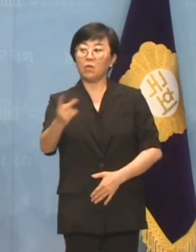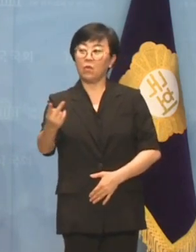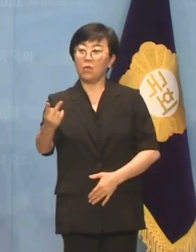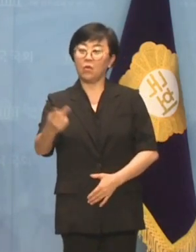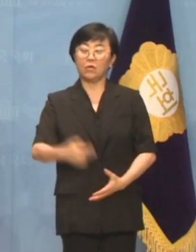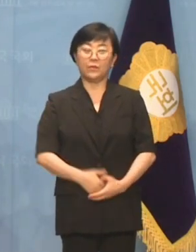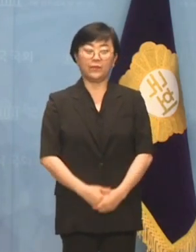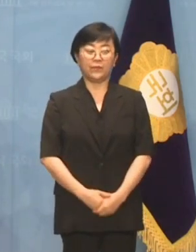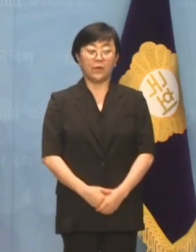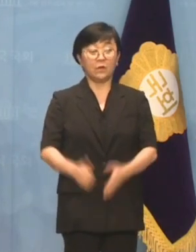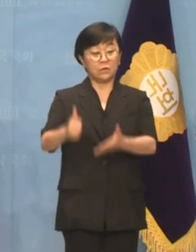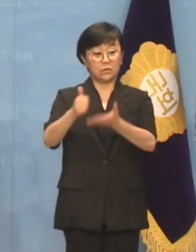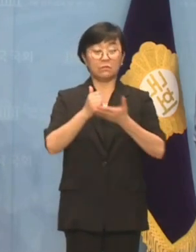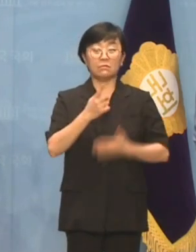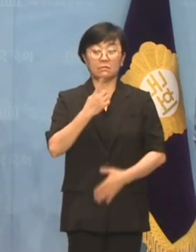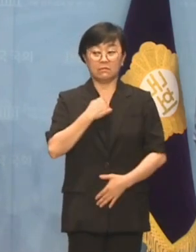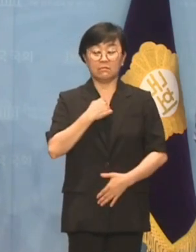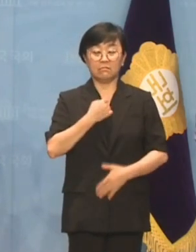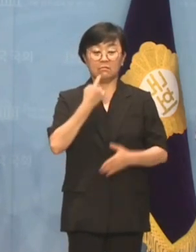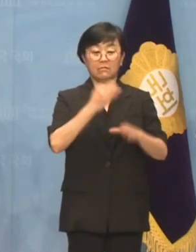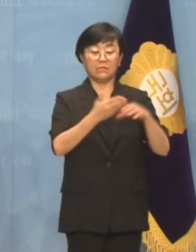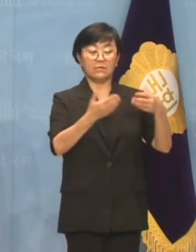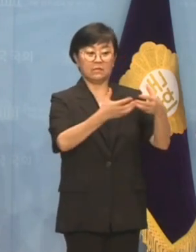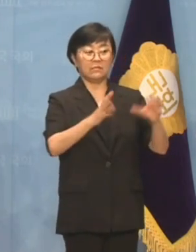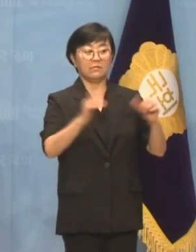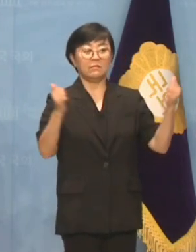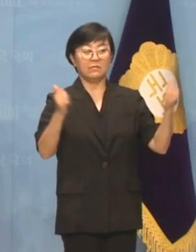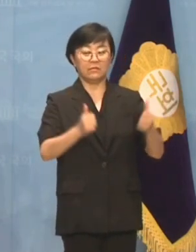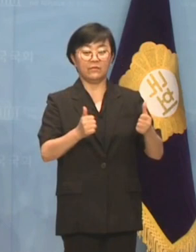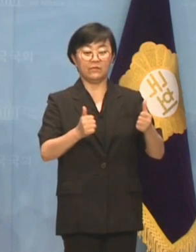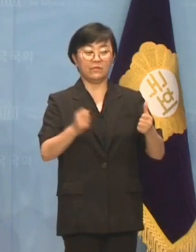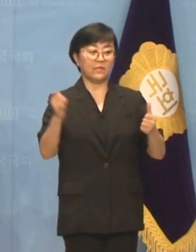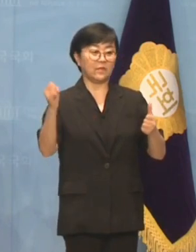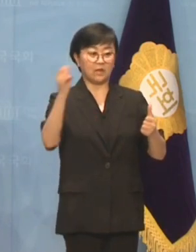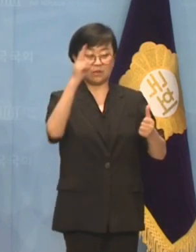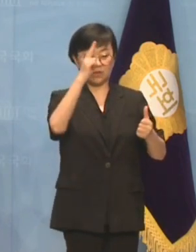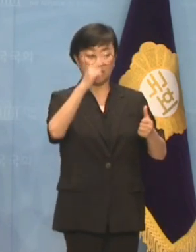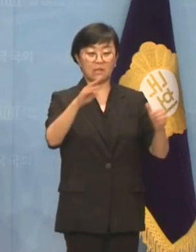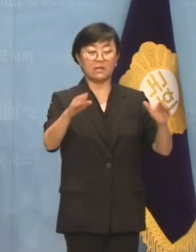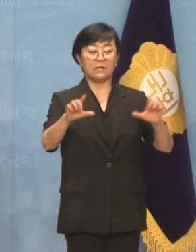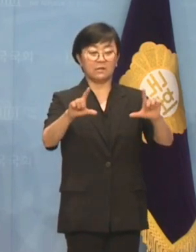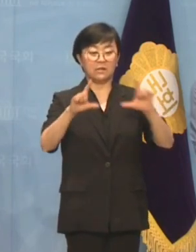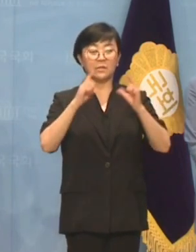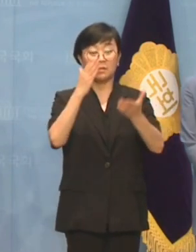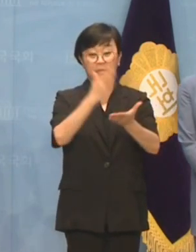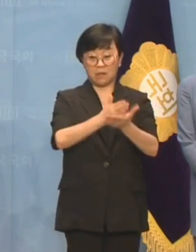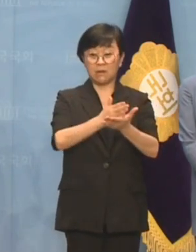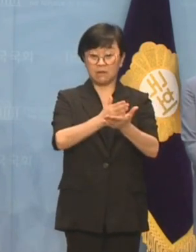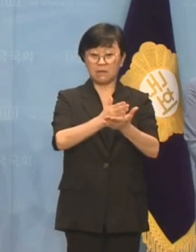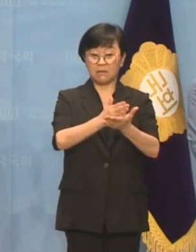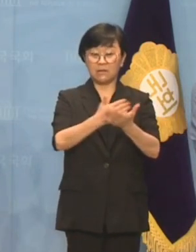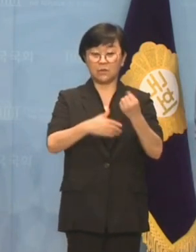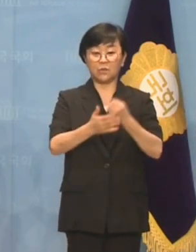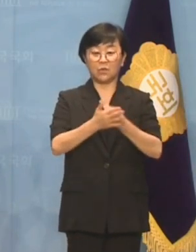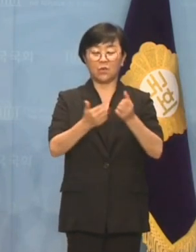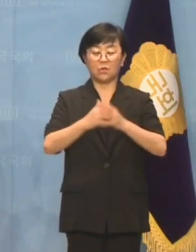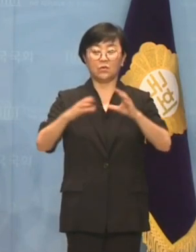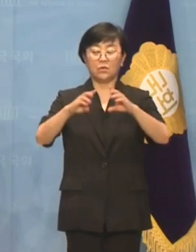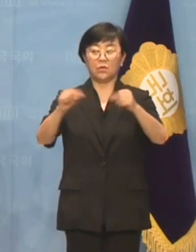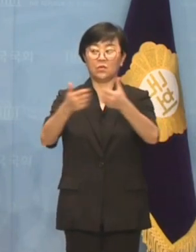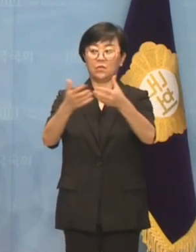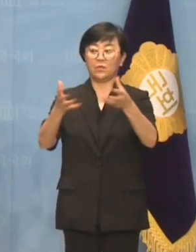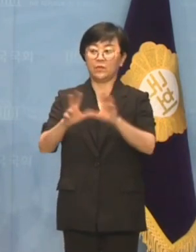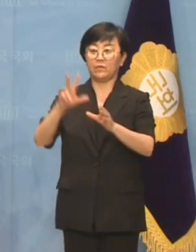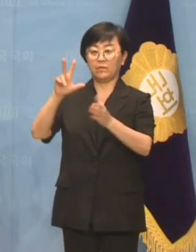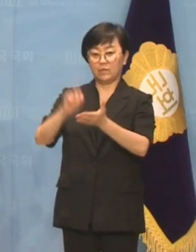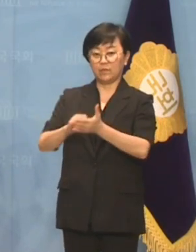바뀌면서 초청을 했던 저희 더불어민주당 의원들은 갑작스럽게 불참 통보를 받았고, 저희가 국토위 상임위장에서